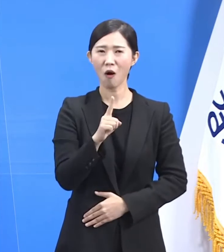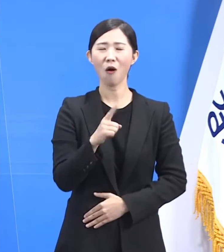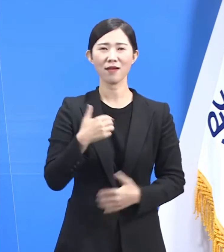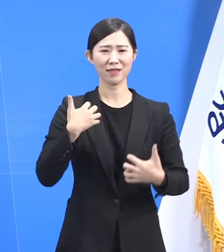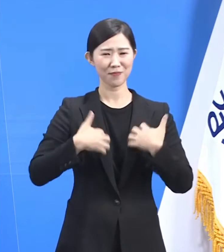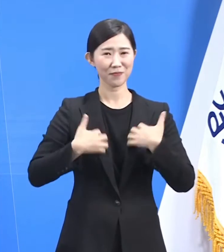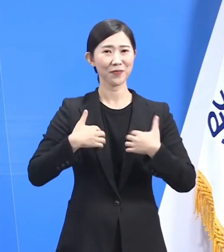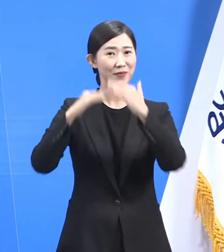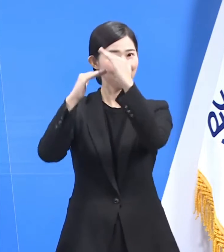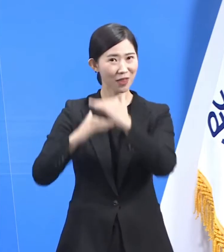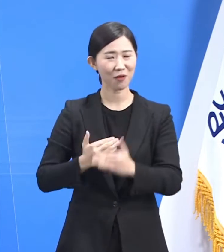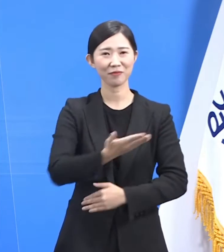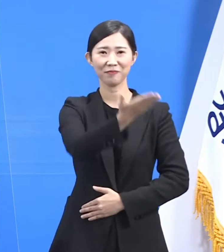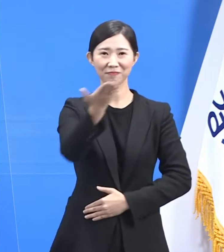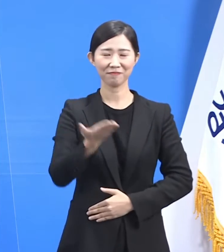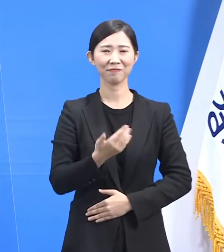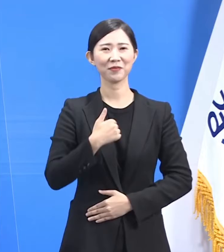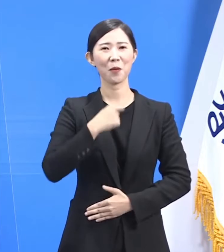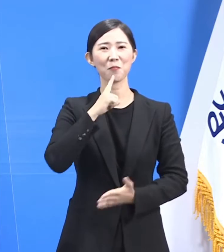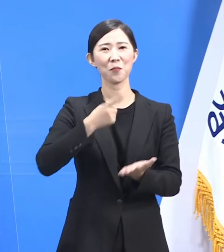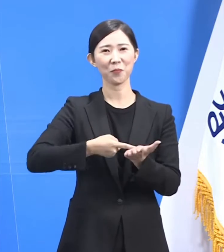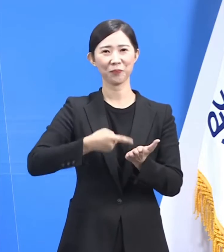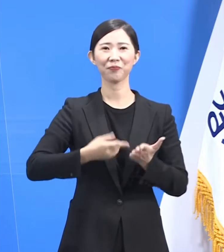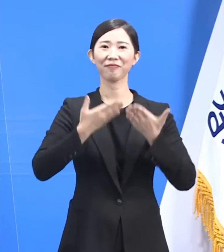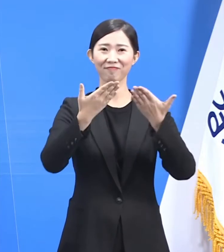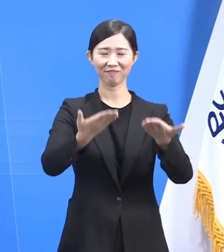여러분께 자랑스럽게 보고 드립니다.